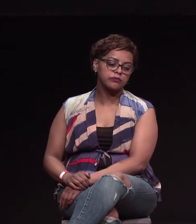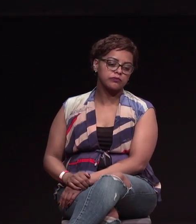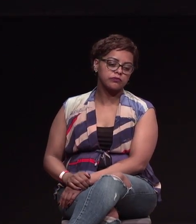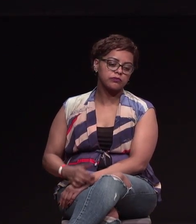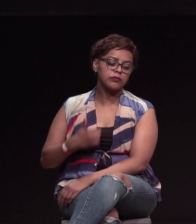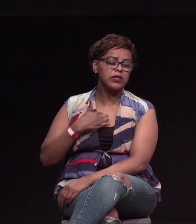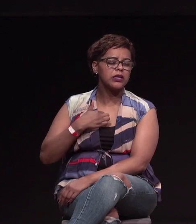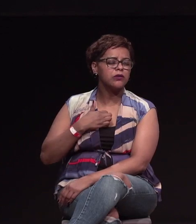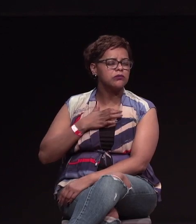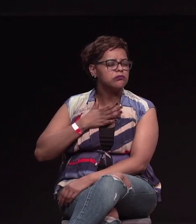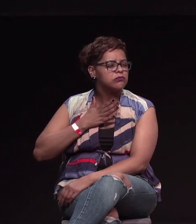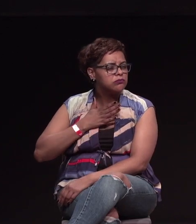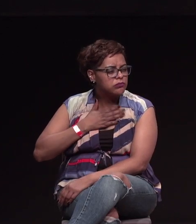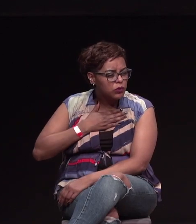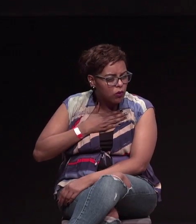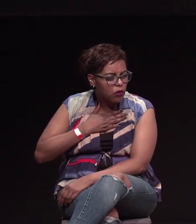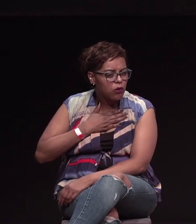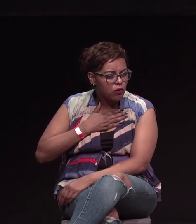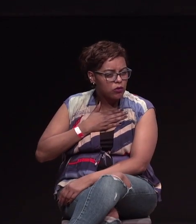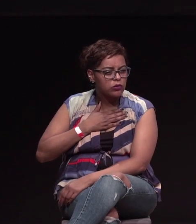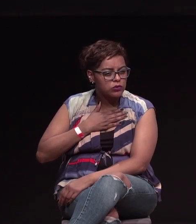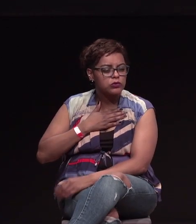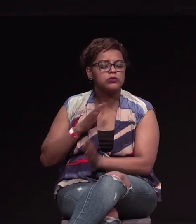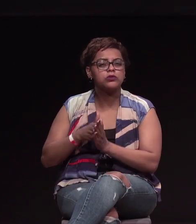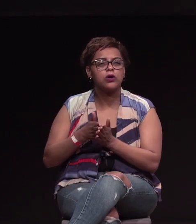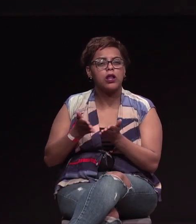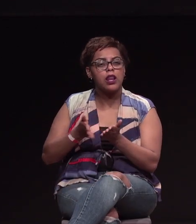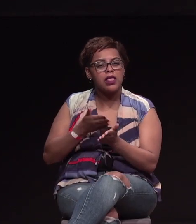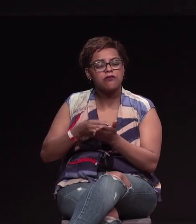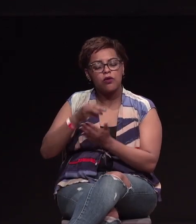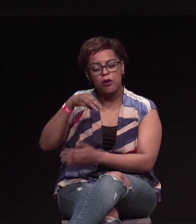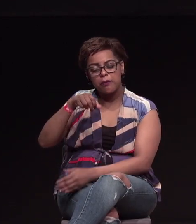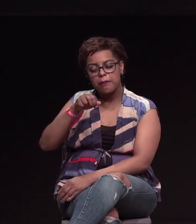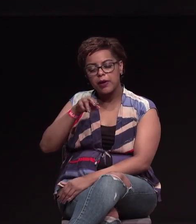livros da Maria Valéria Rezende.